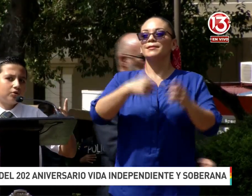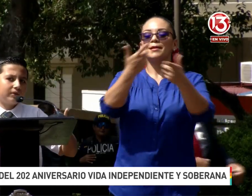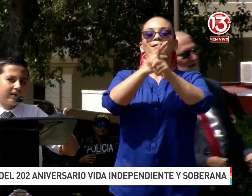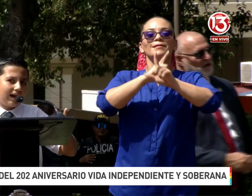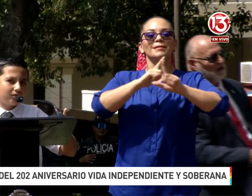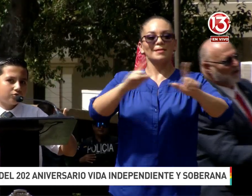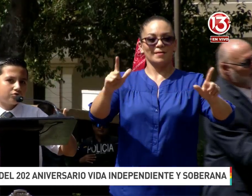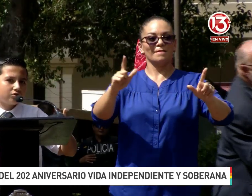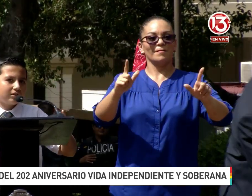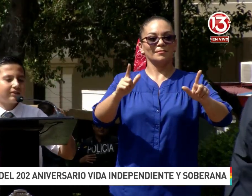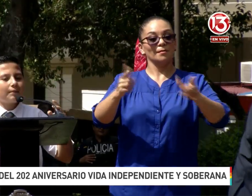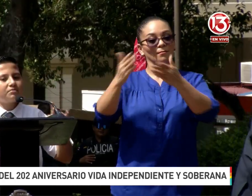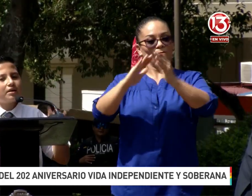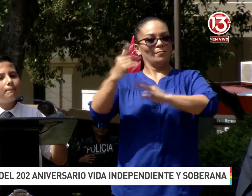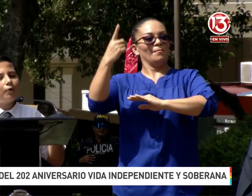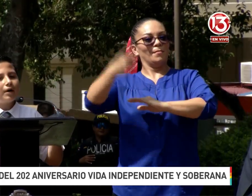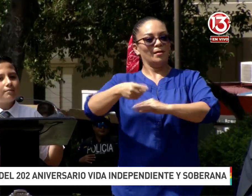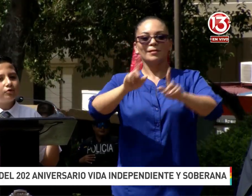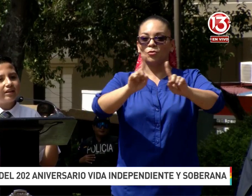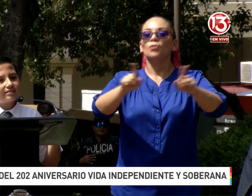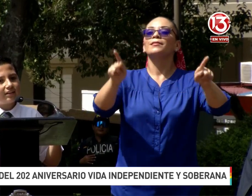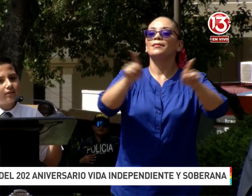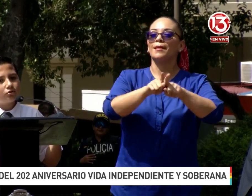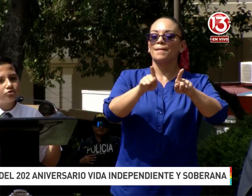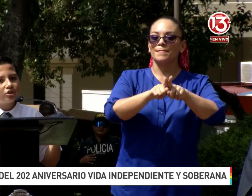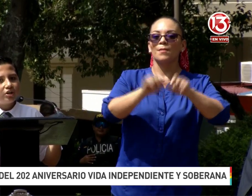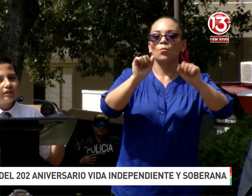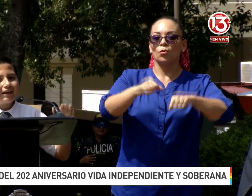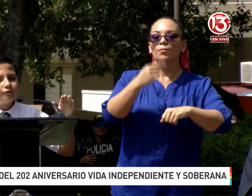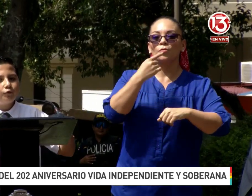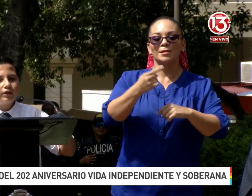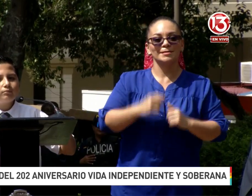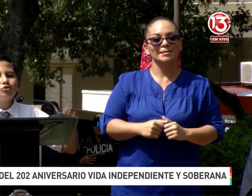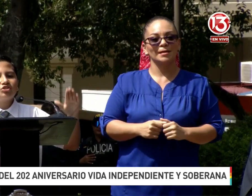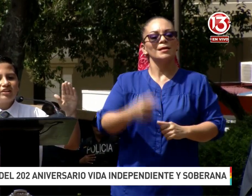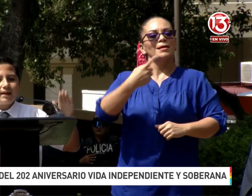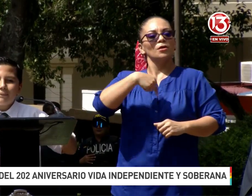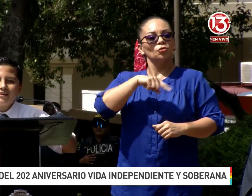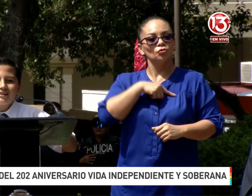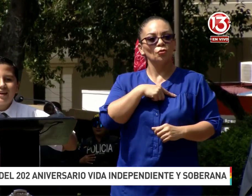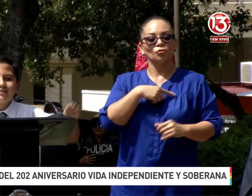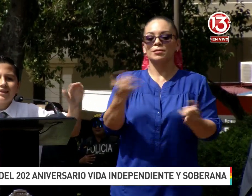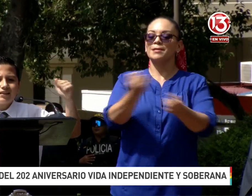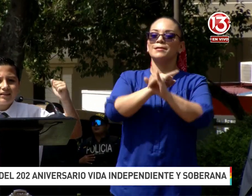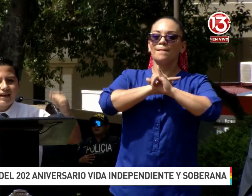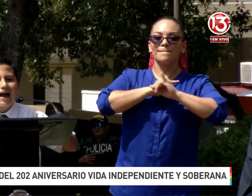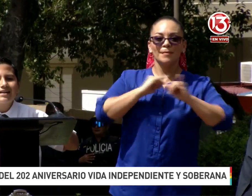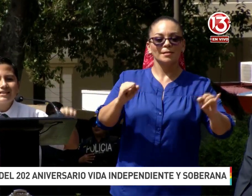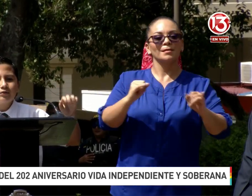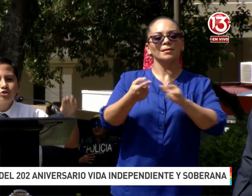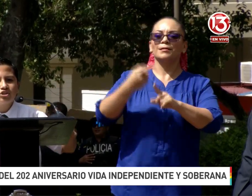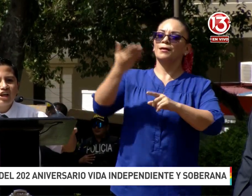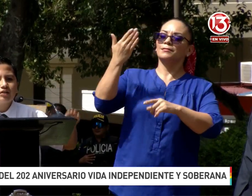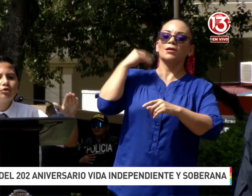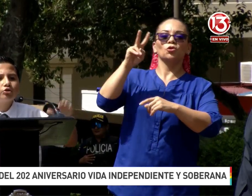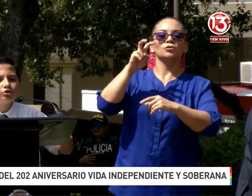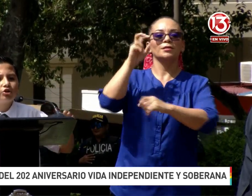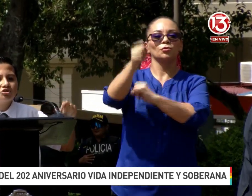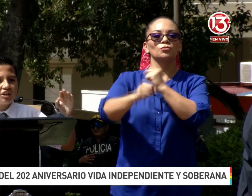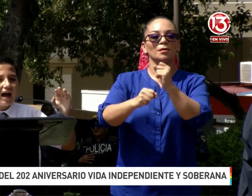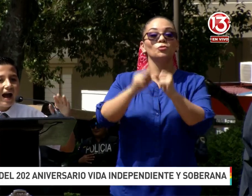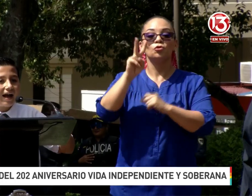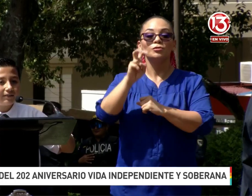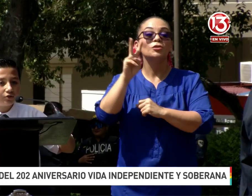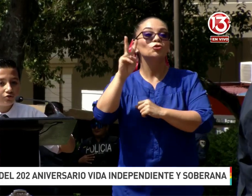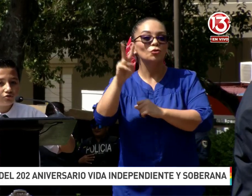y soberanos. También podemos decirnos que fuimos independientes desde hace